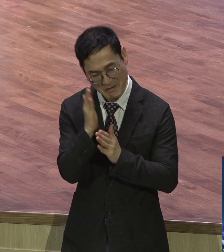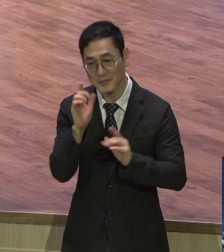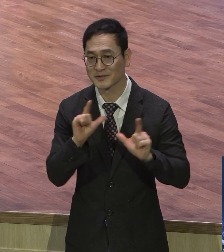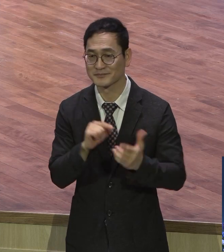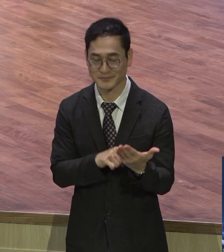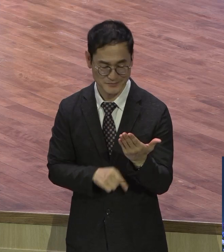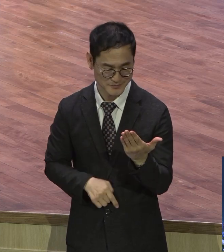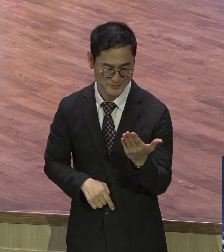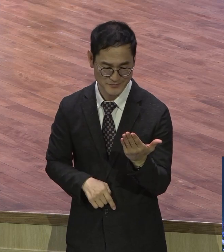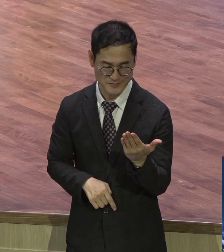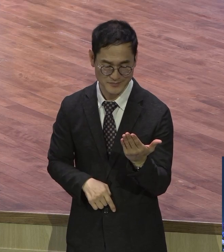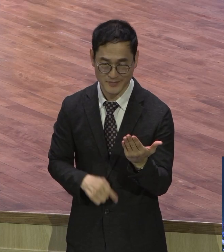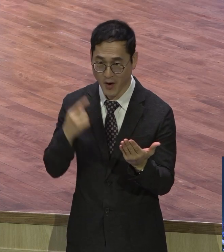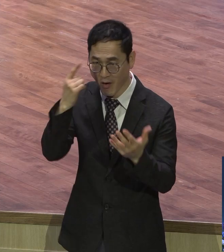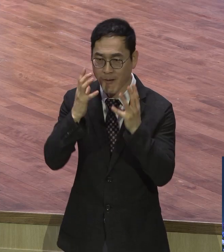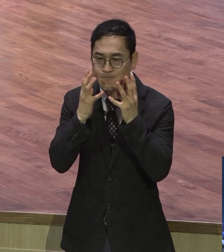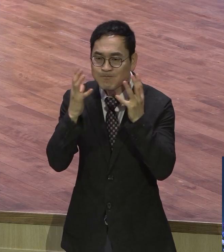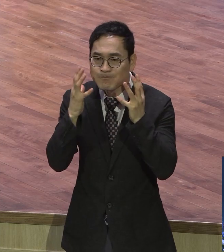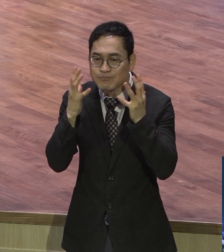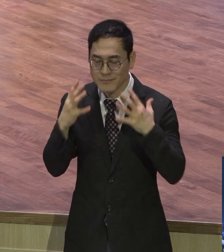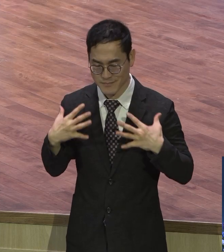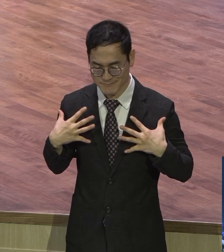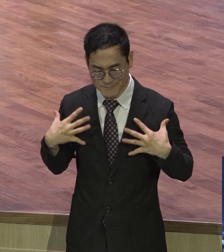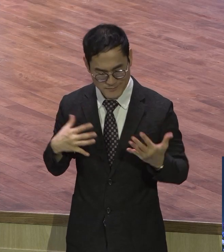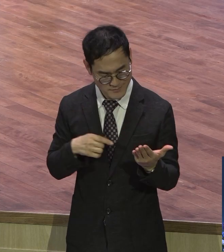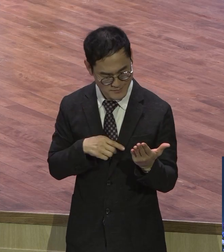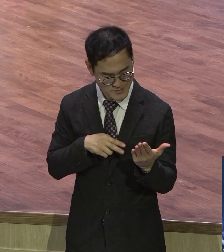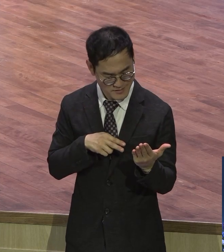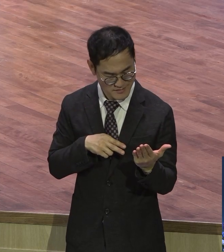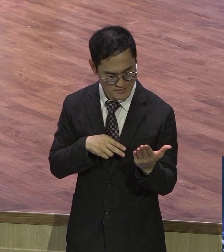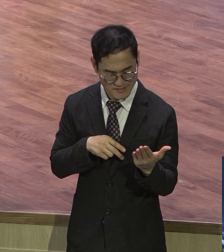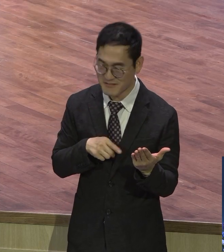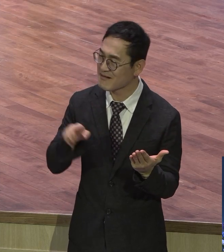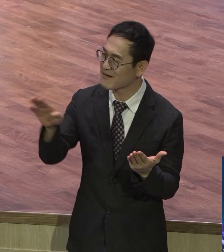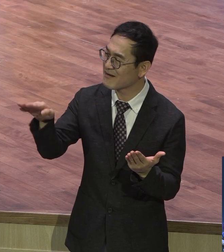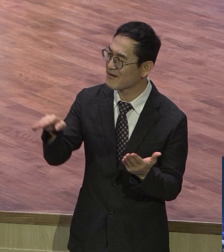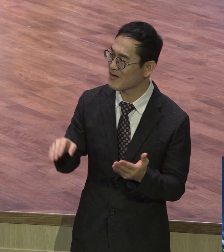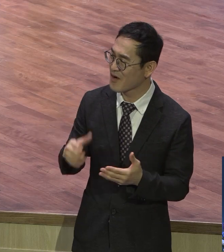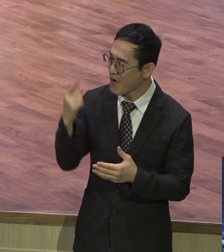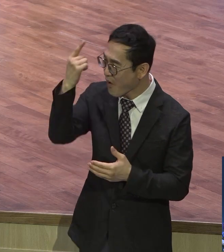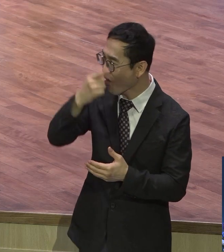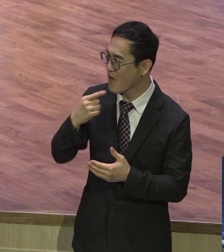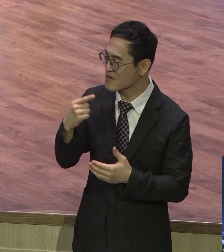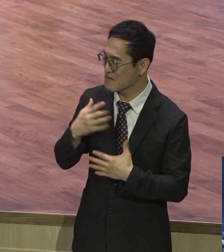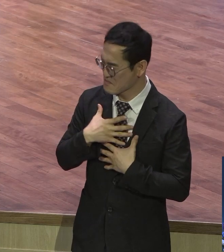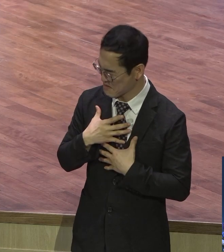막 통통 살이 쪄가지고 내가 그랬어요. 얼굴이 평소보다 훨씬 좋네요.